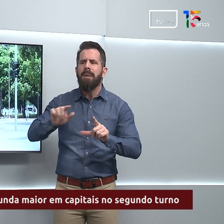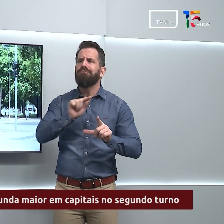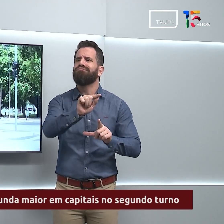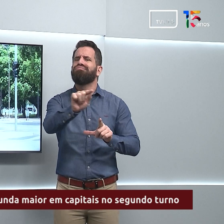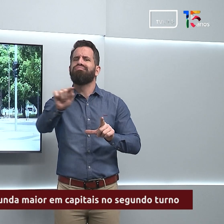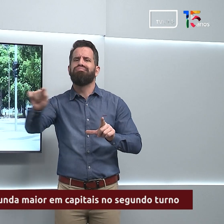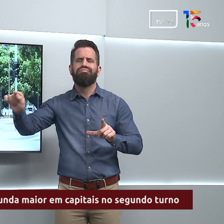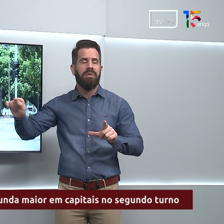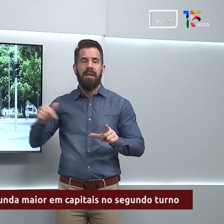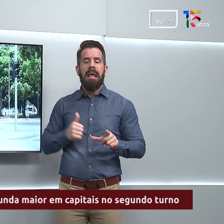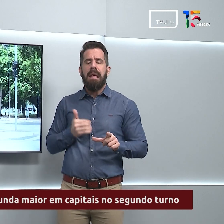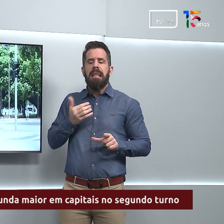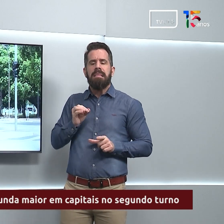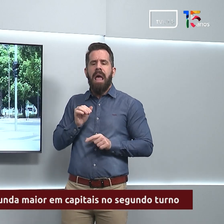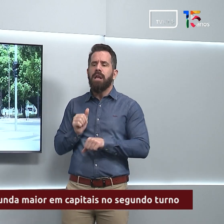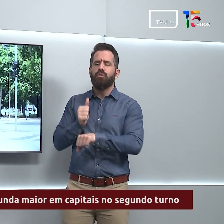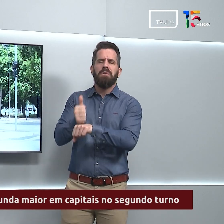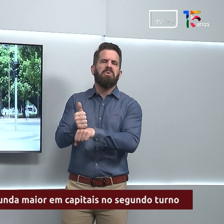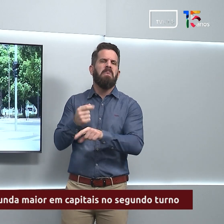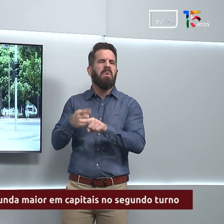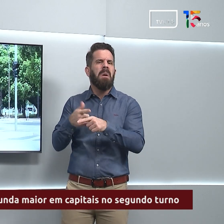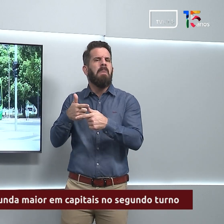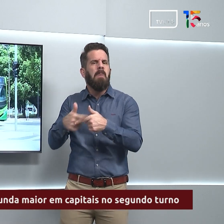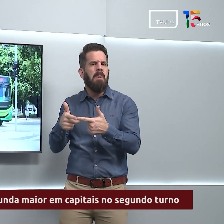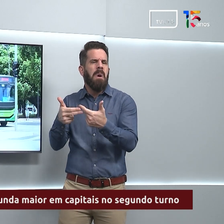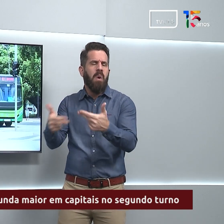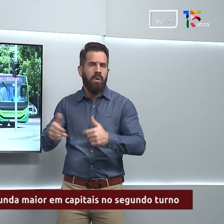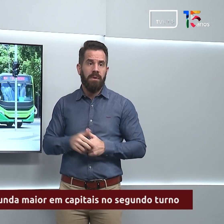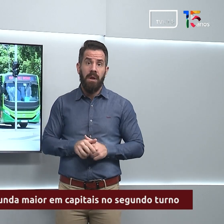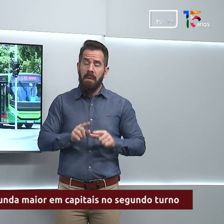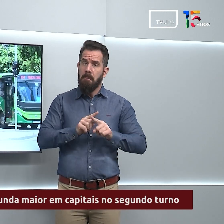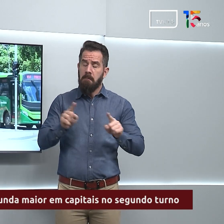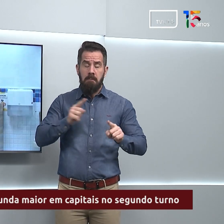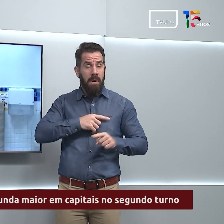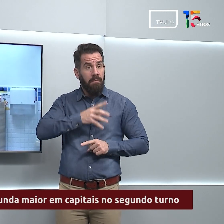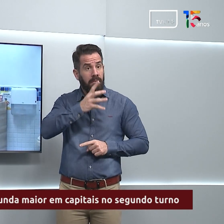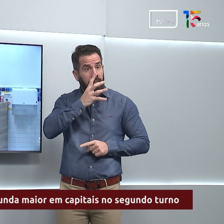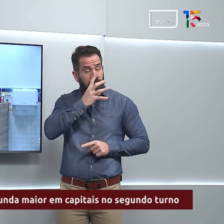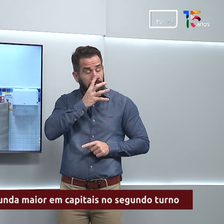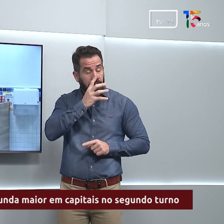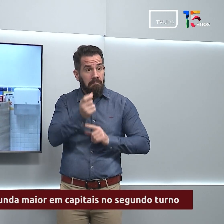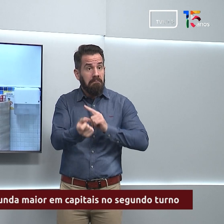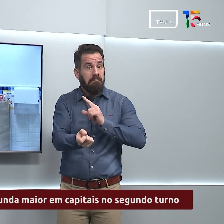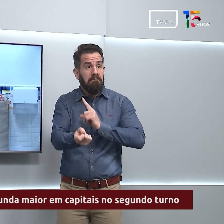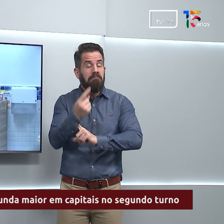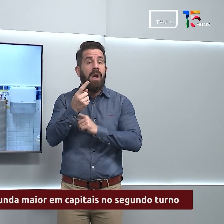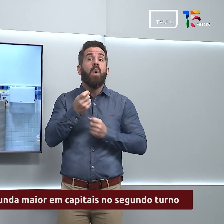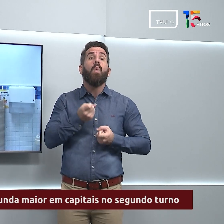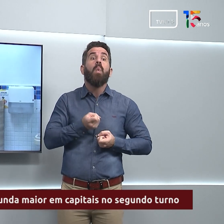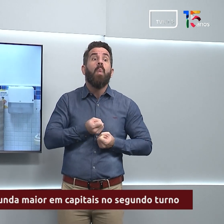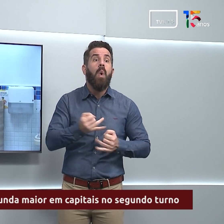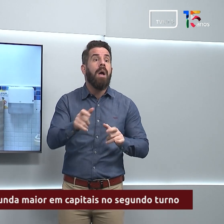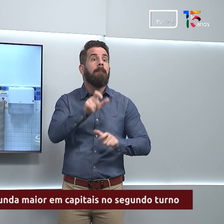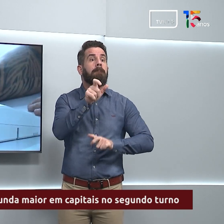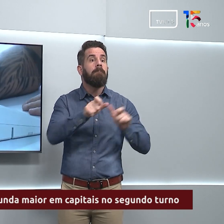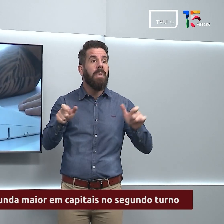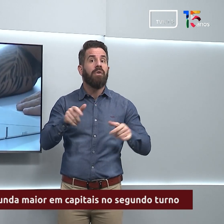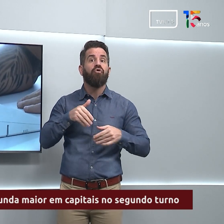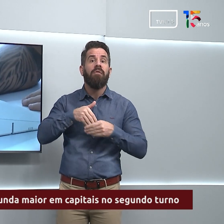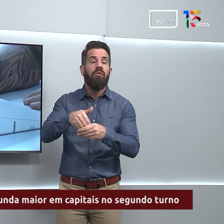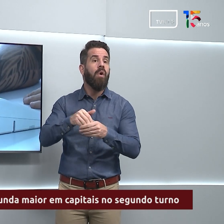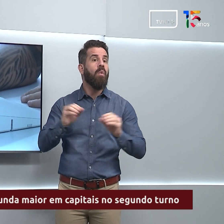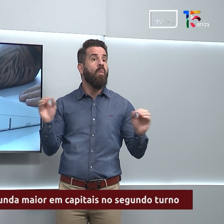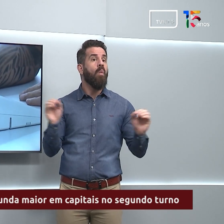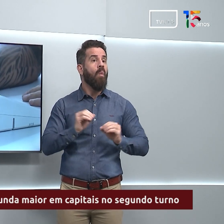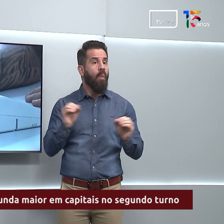substituídas. Mais um dado alarmante aqui em Goiânia foi o número de abstenções de eleitores. A quantidade de pessoas que não foram às urnas